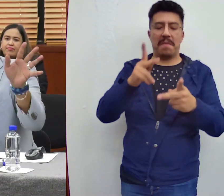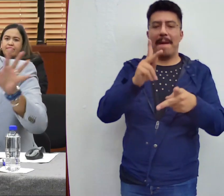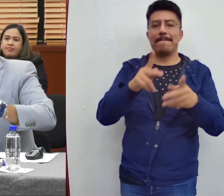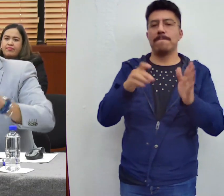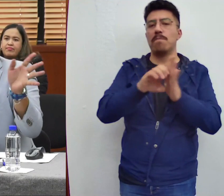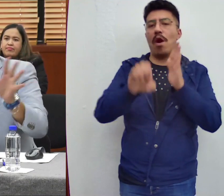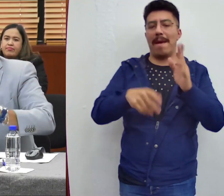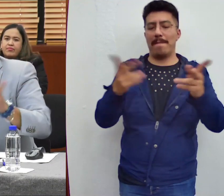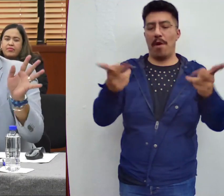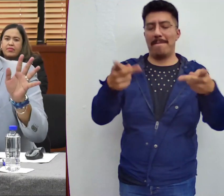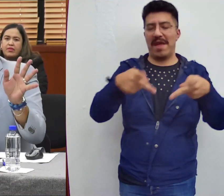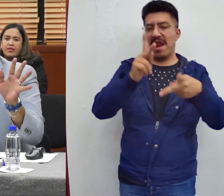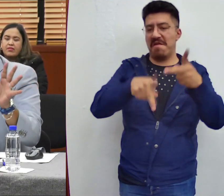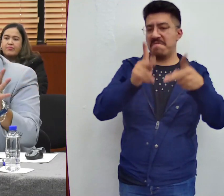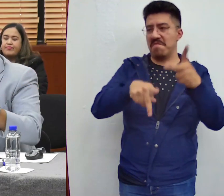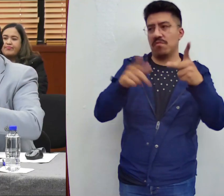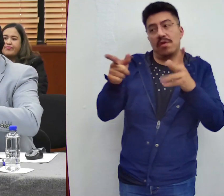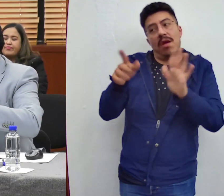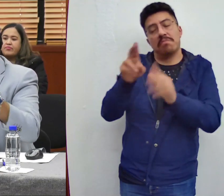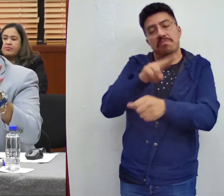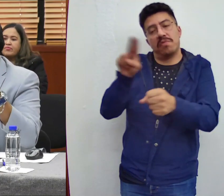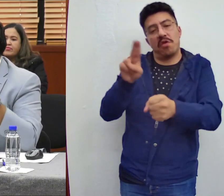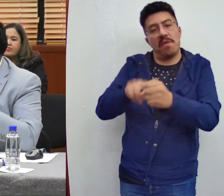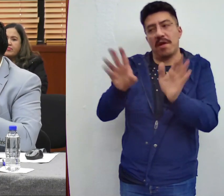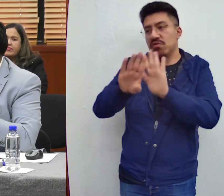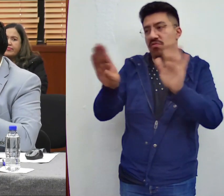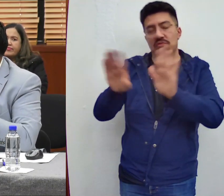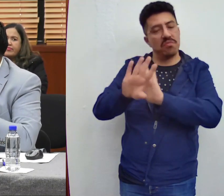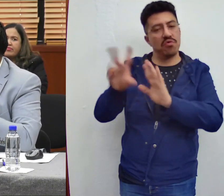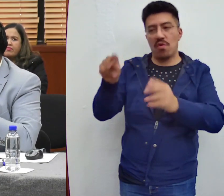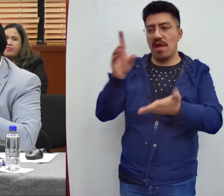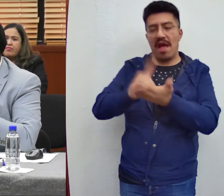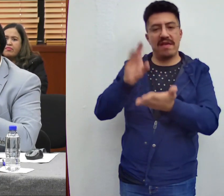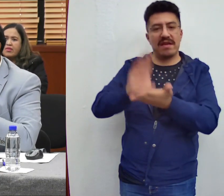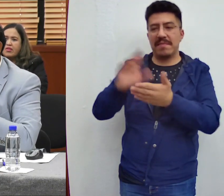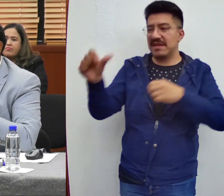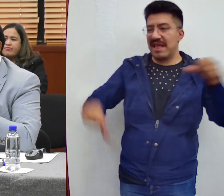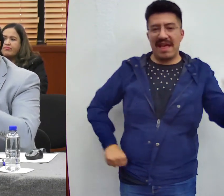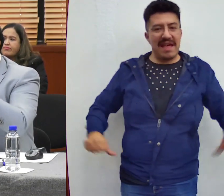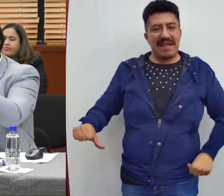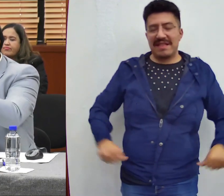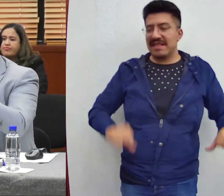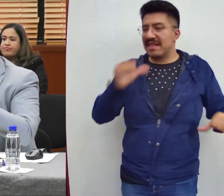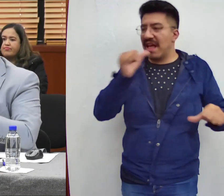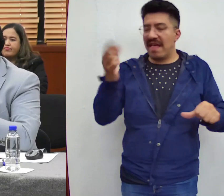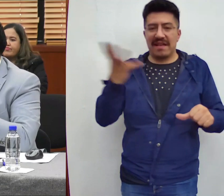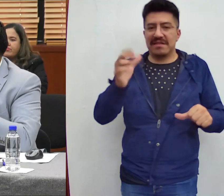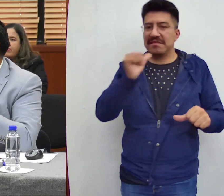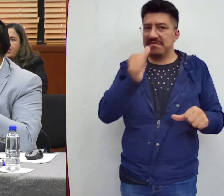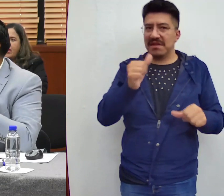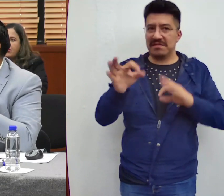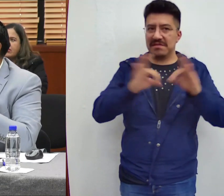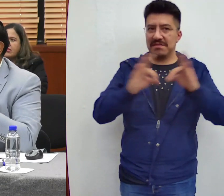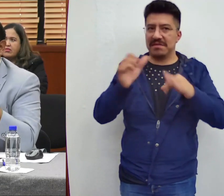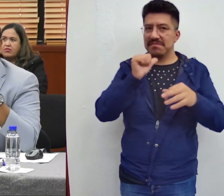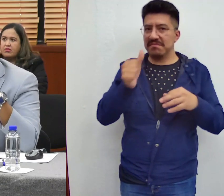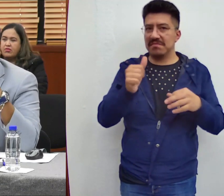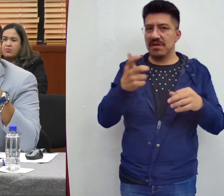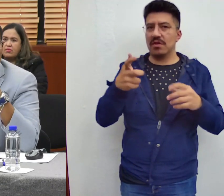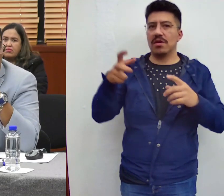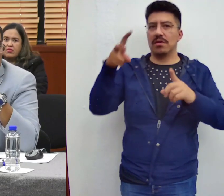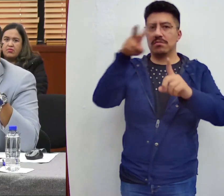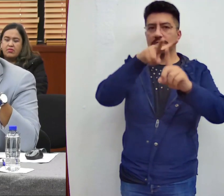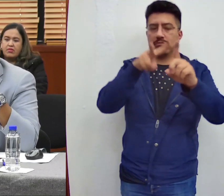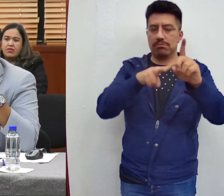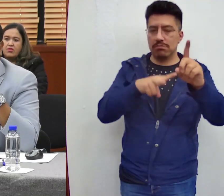de tu vida normal, ¿no? Ya no vas a poder hacer las actividades que venías realizando, ¿no? O ya tienes un diagnóstico de